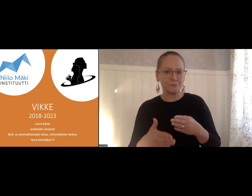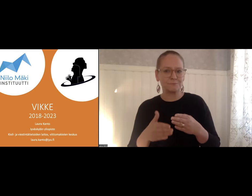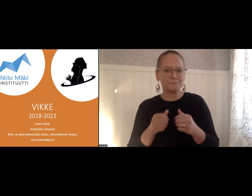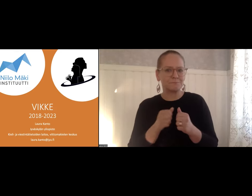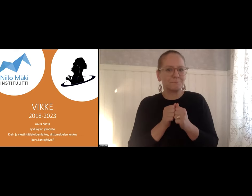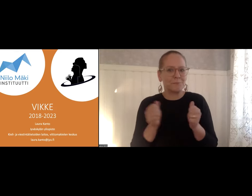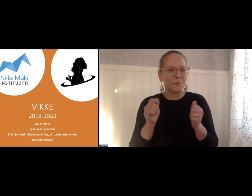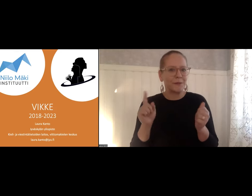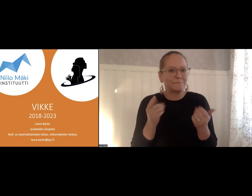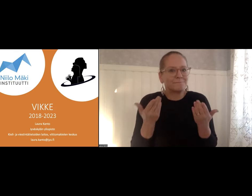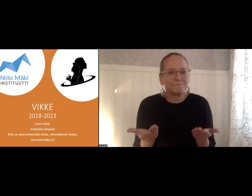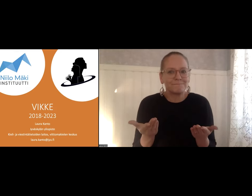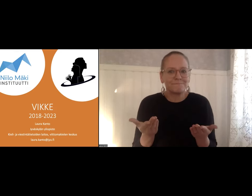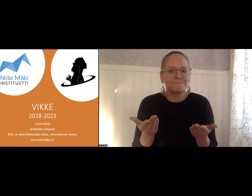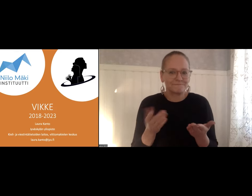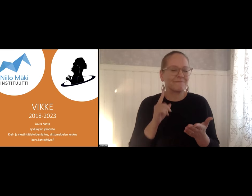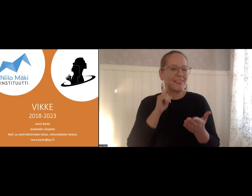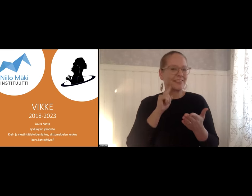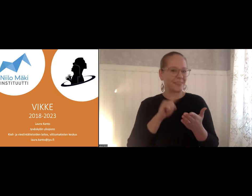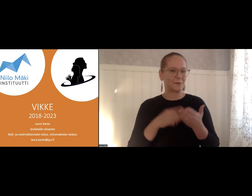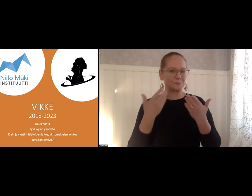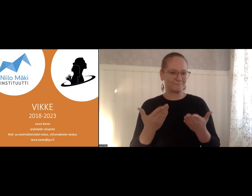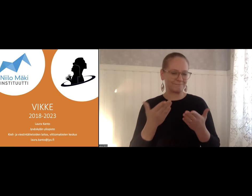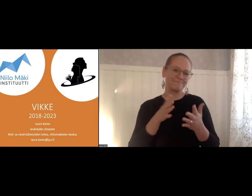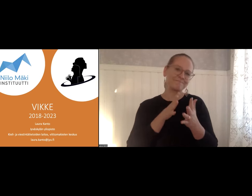Ja tällä hetkellä Vikke-hanke on päättynyt,